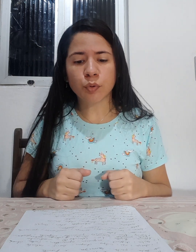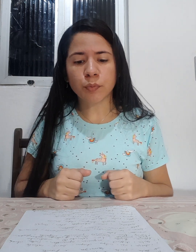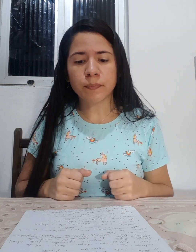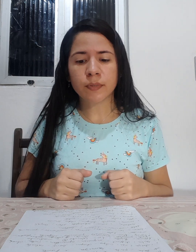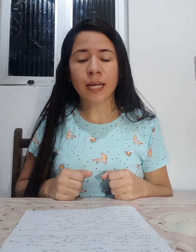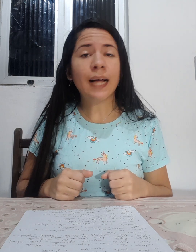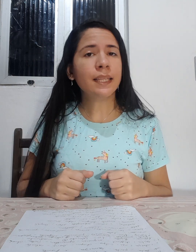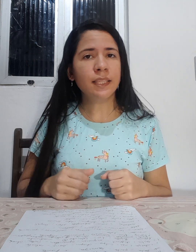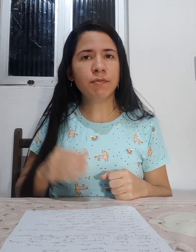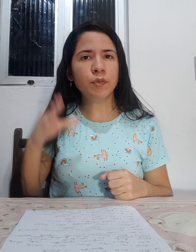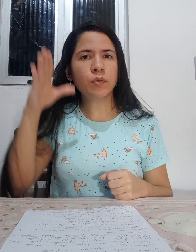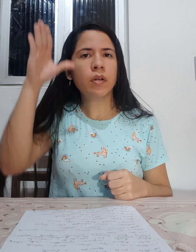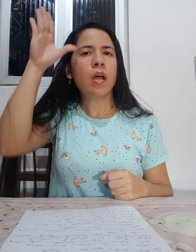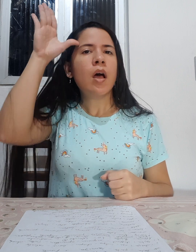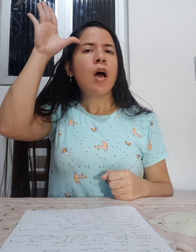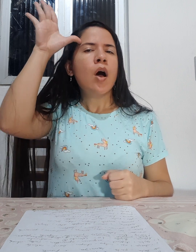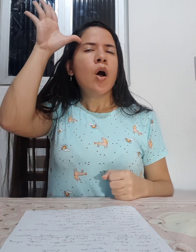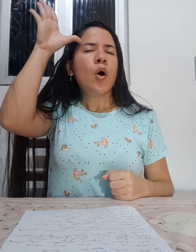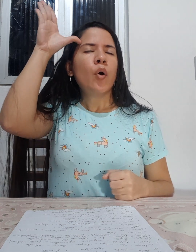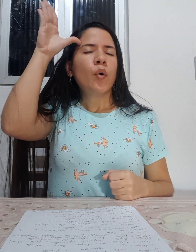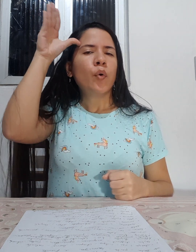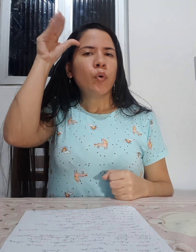Outro, alívio.